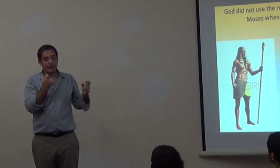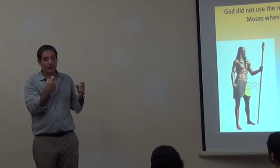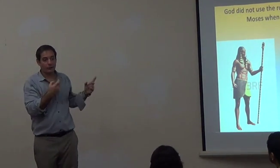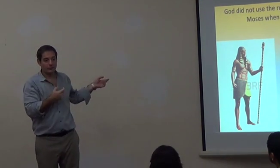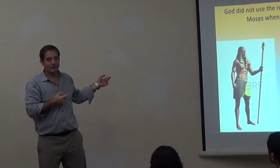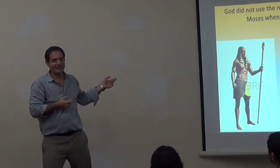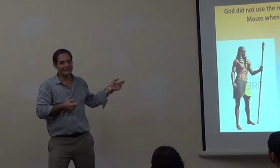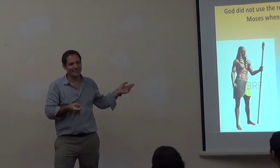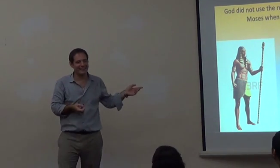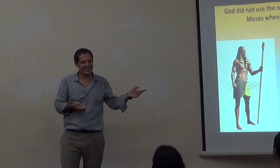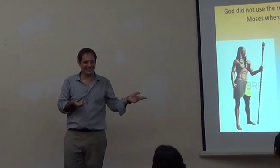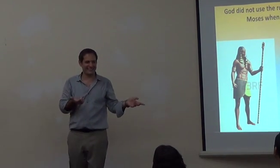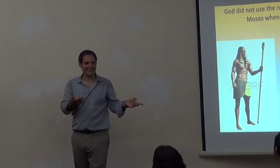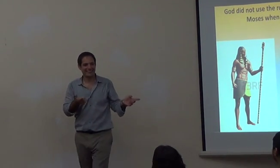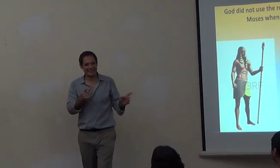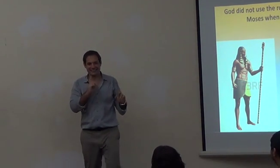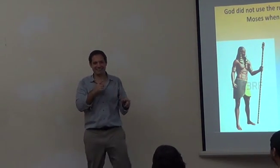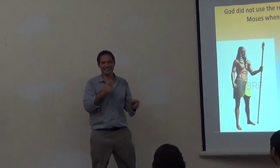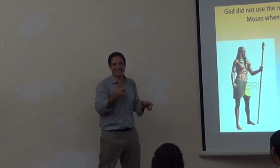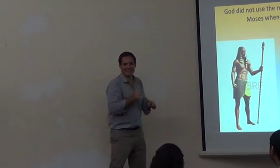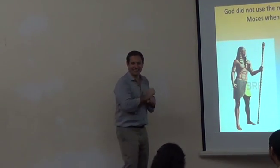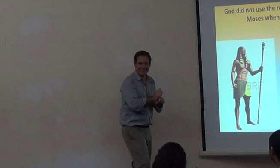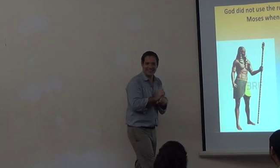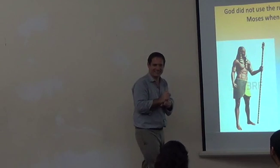¿Este es pecado?